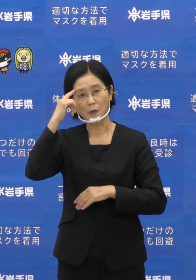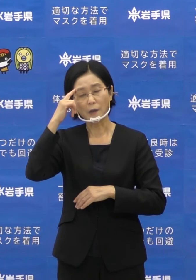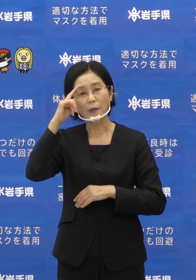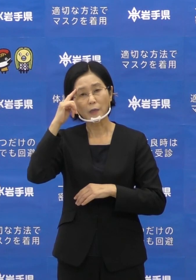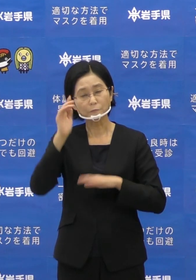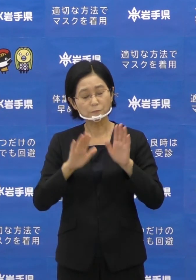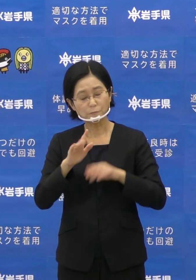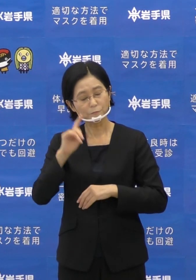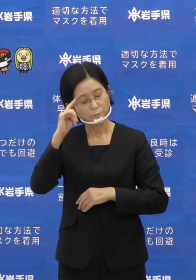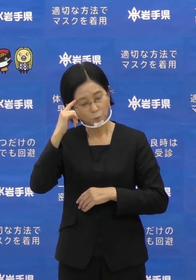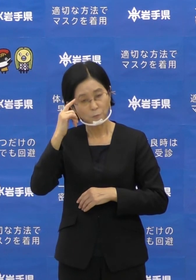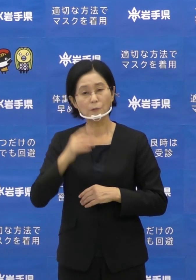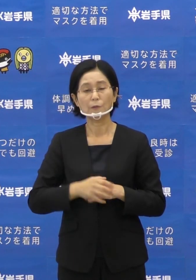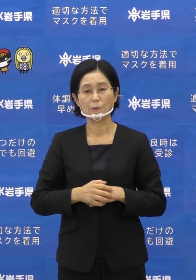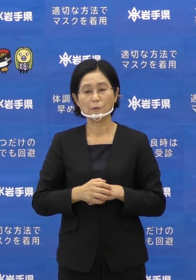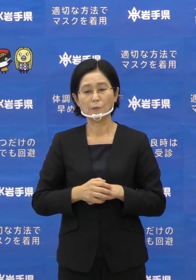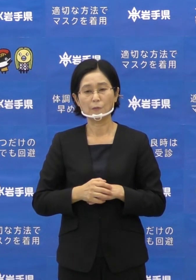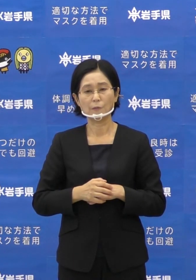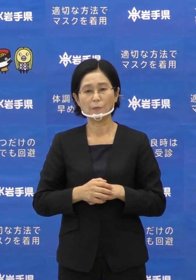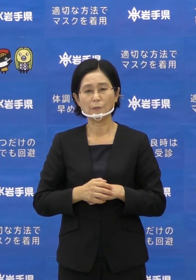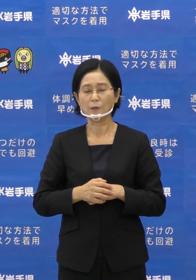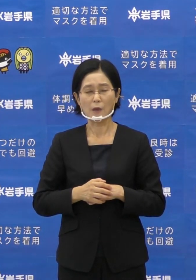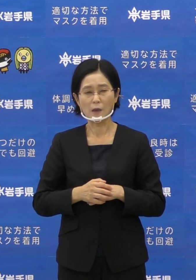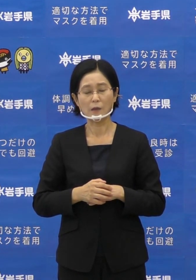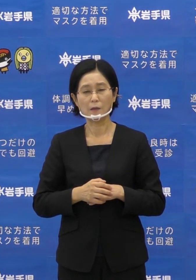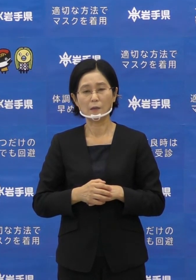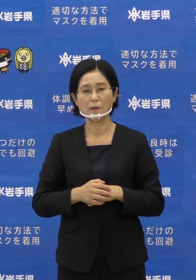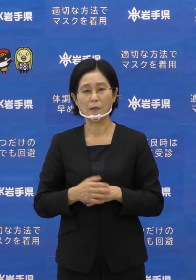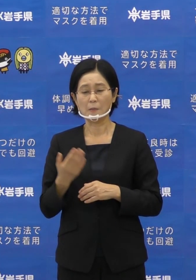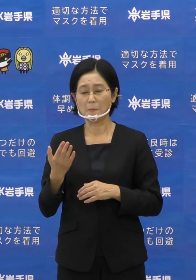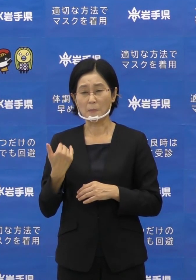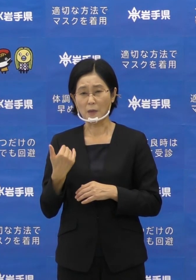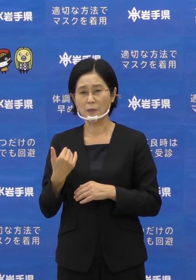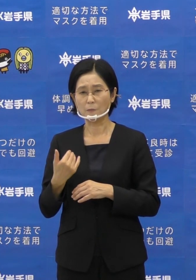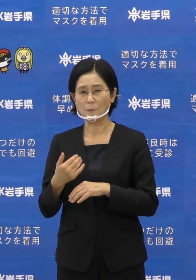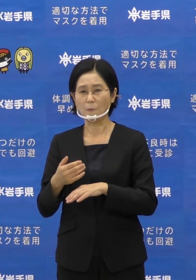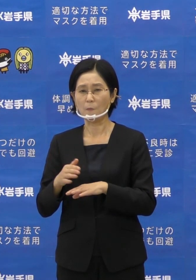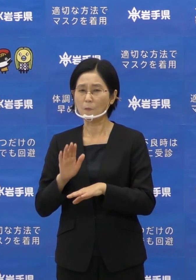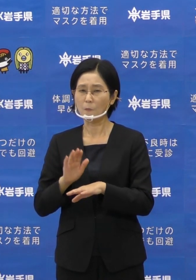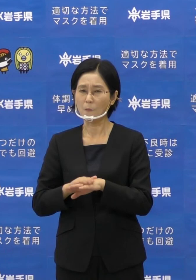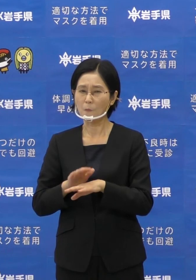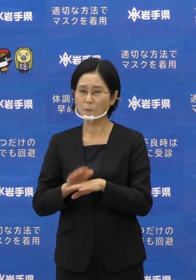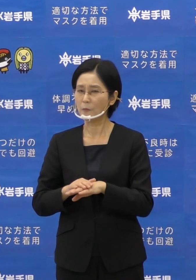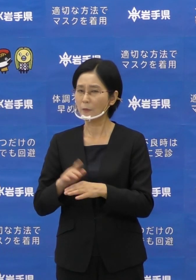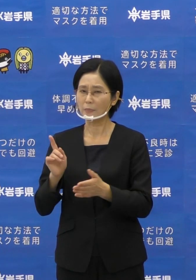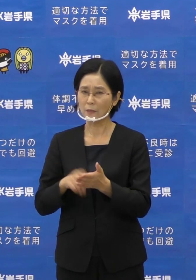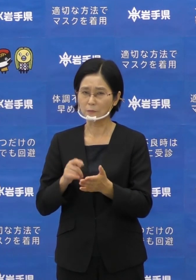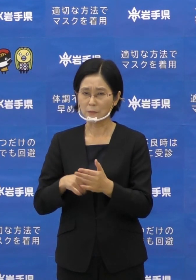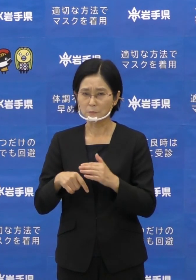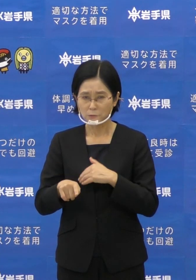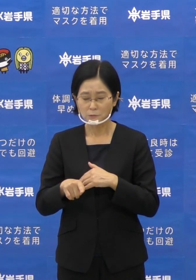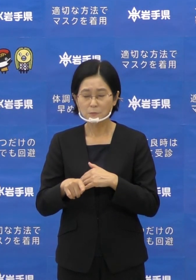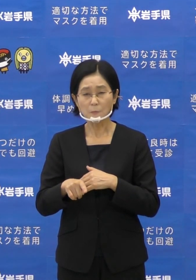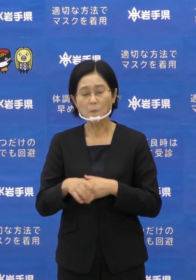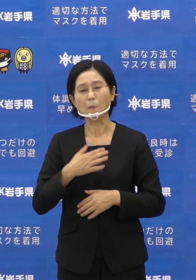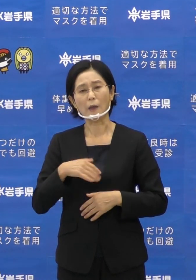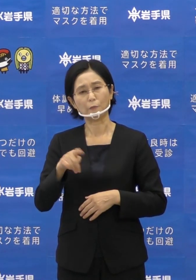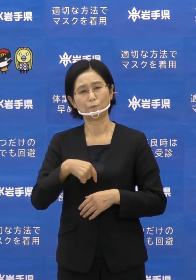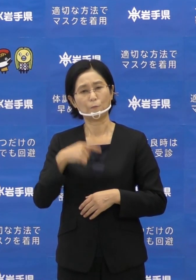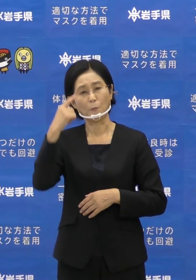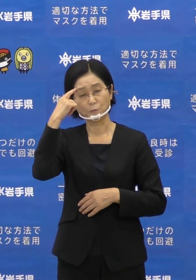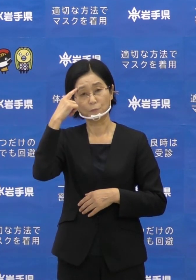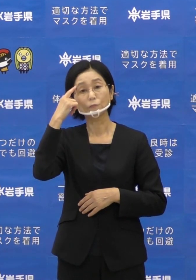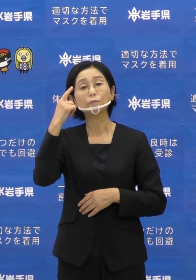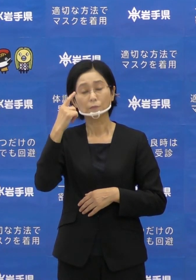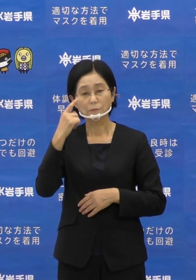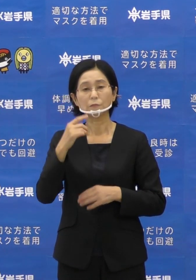今までの対策ではまだ足りないというところも同時にありますので、県民の皆さんにはこ